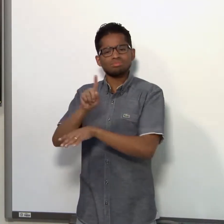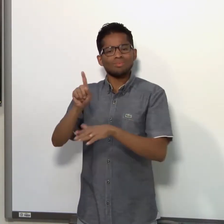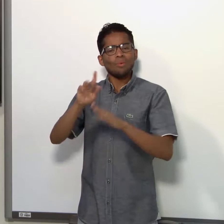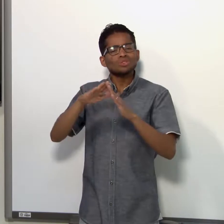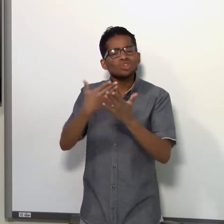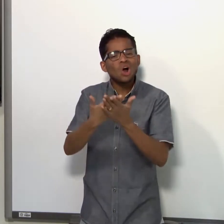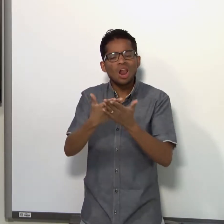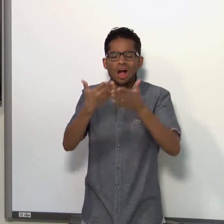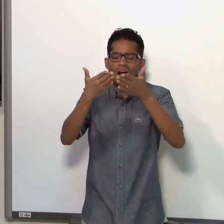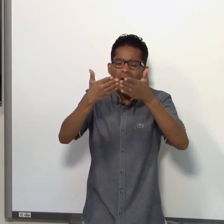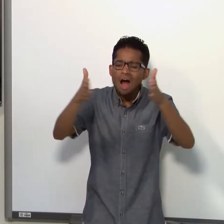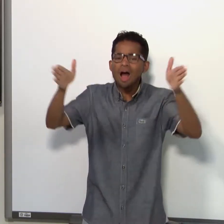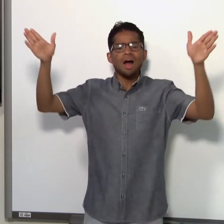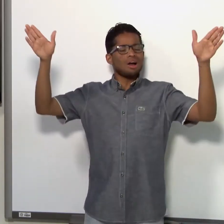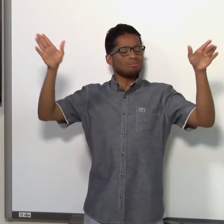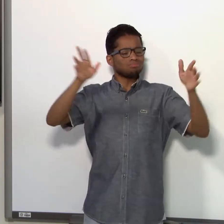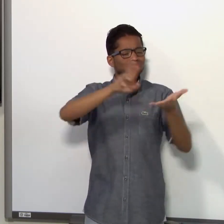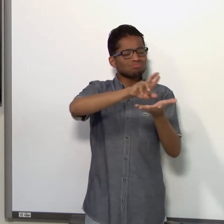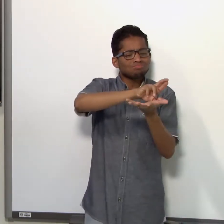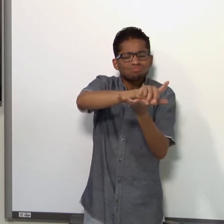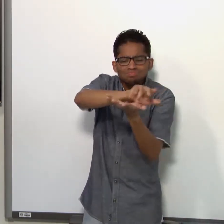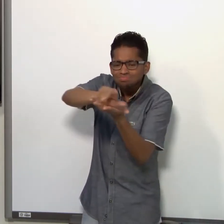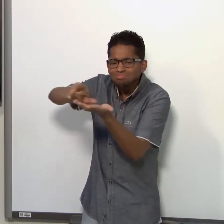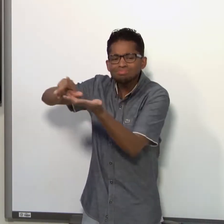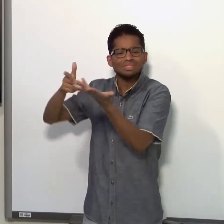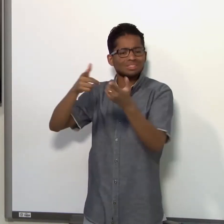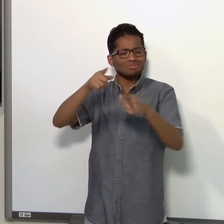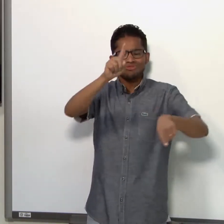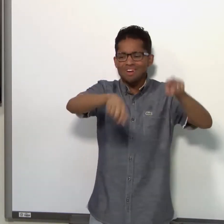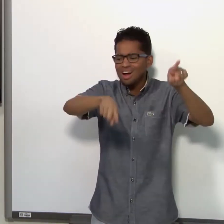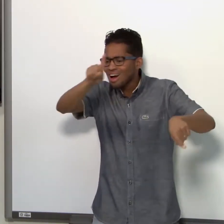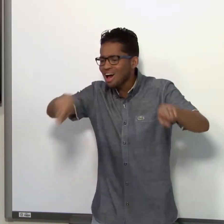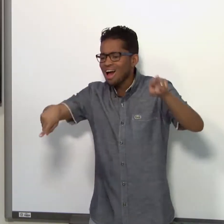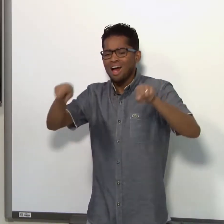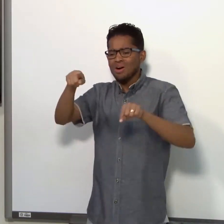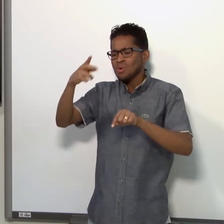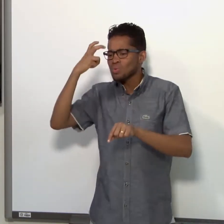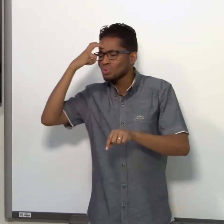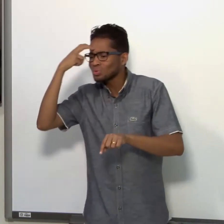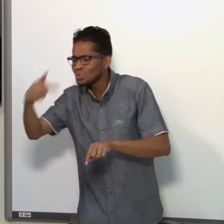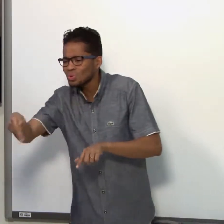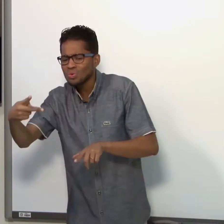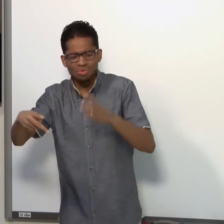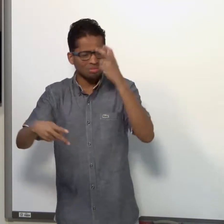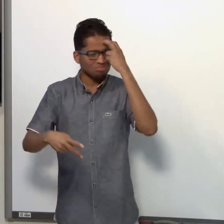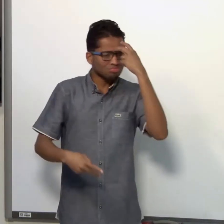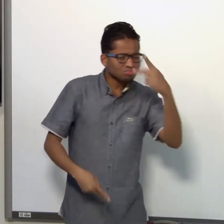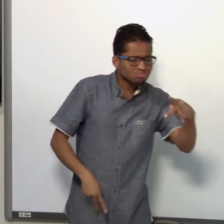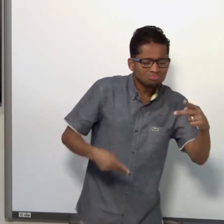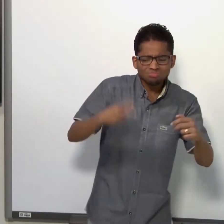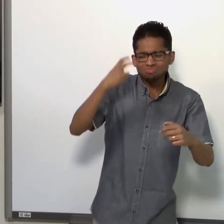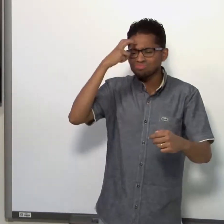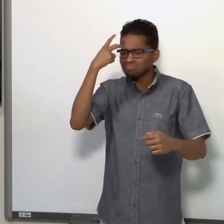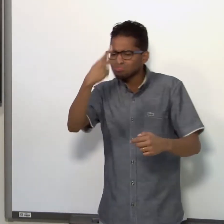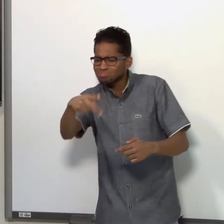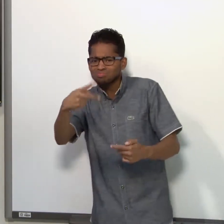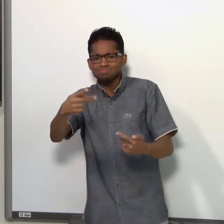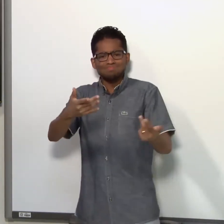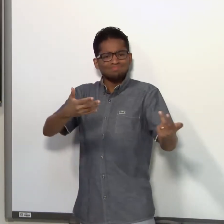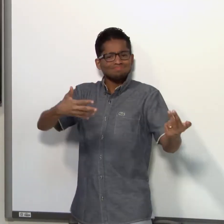Deve estar aberta às diversidades culturais. E as interações dessas culturas,